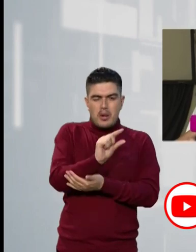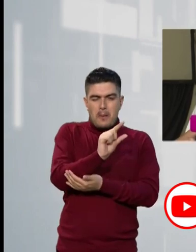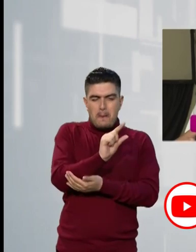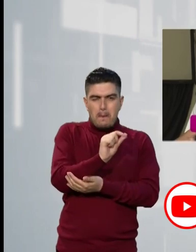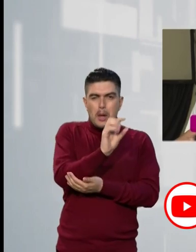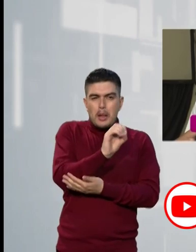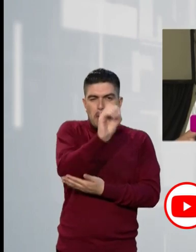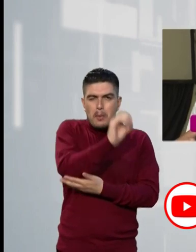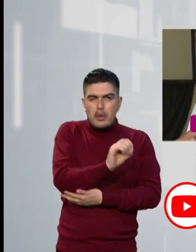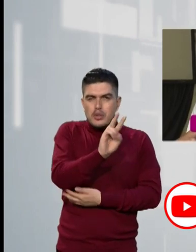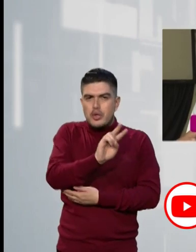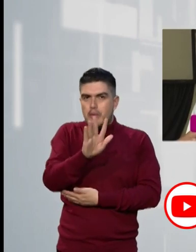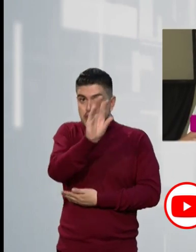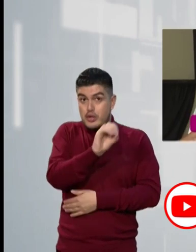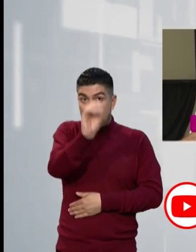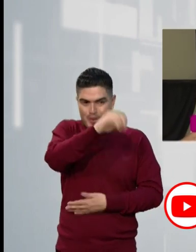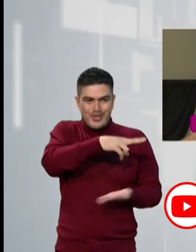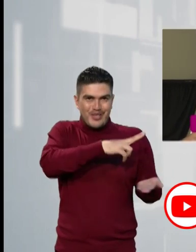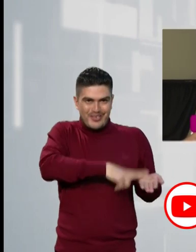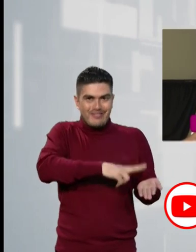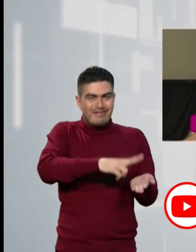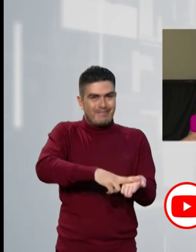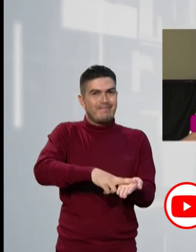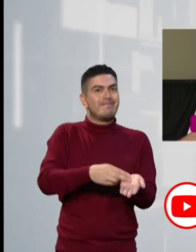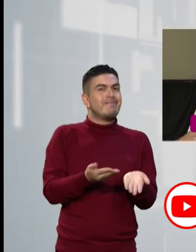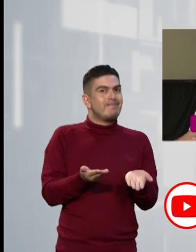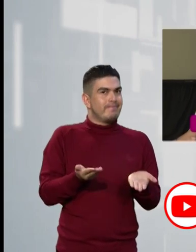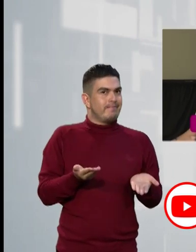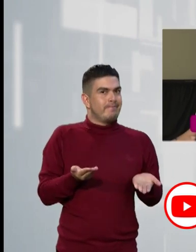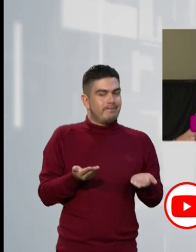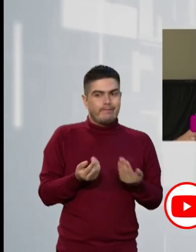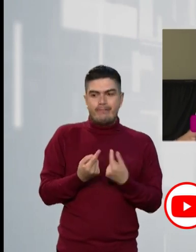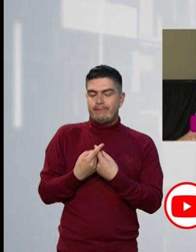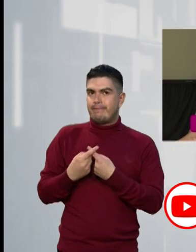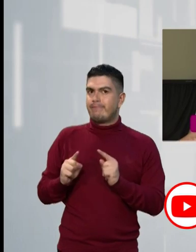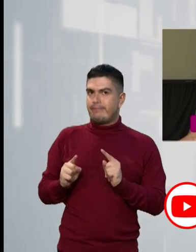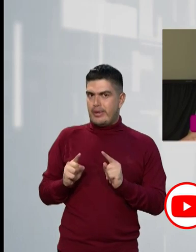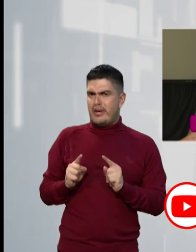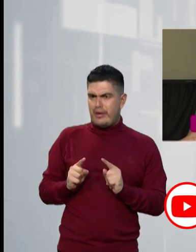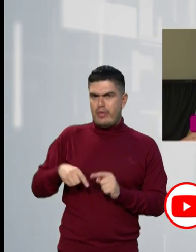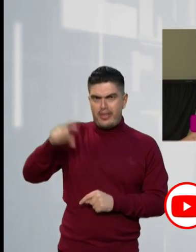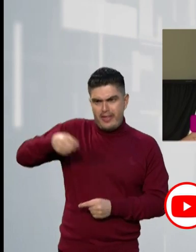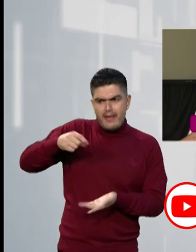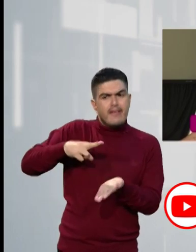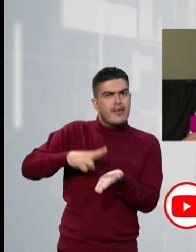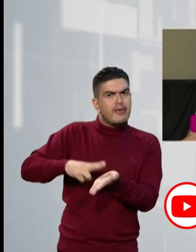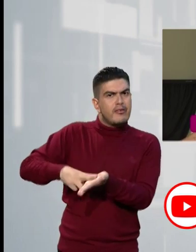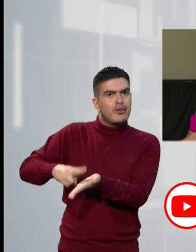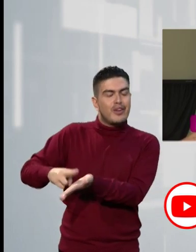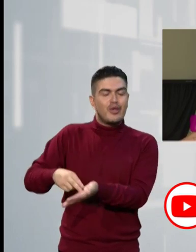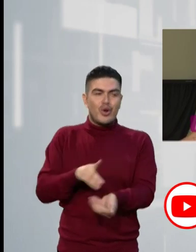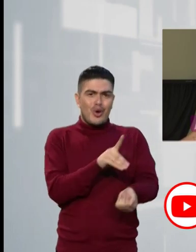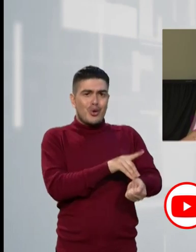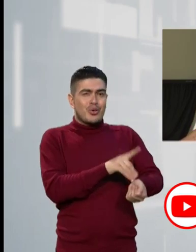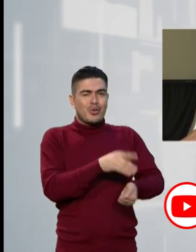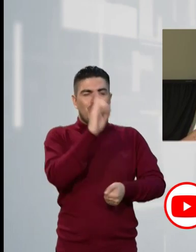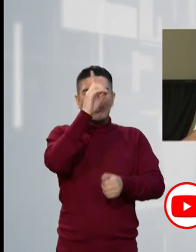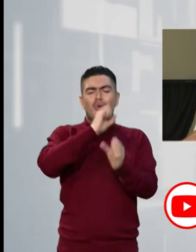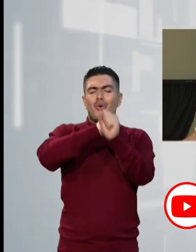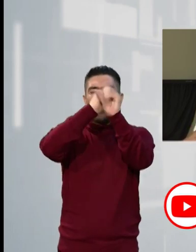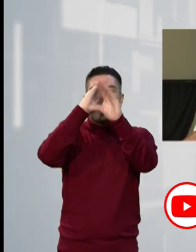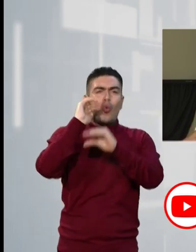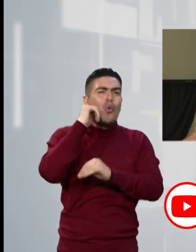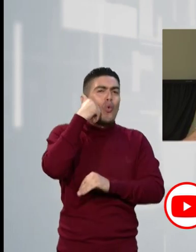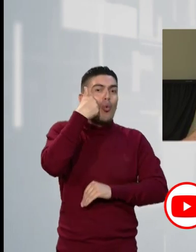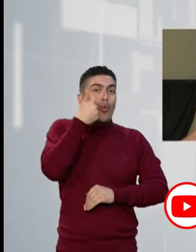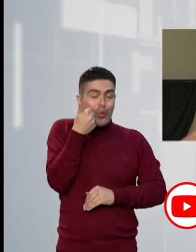25% por el estado y eh todavía se puede contratar y todo médico sueña con tener un trabajo oficial con un